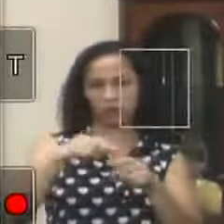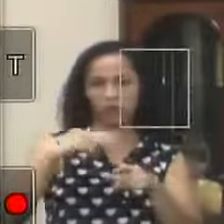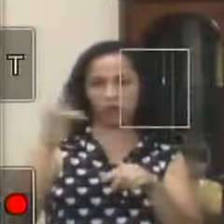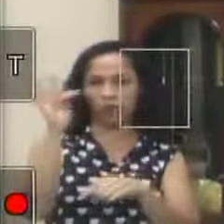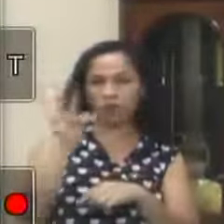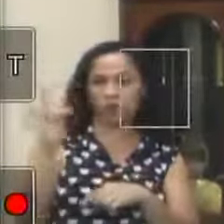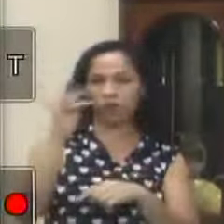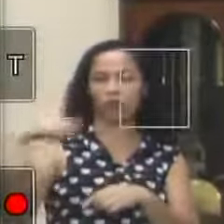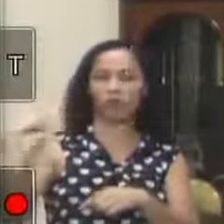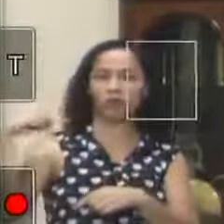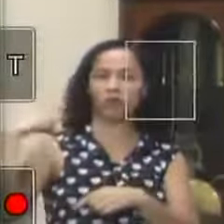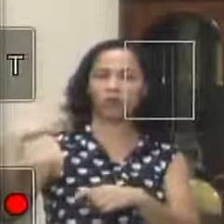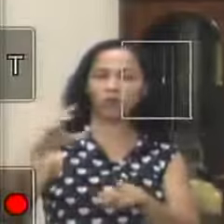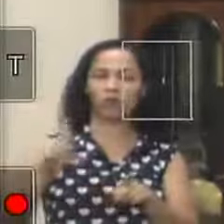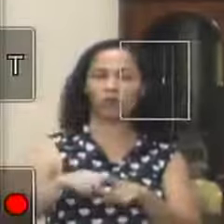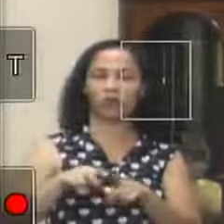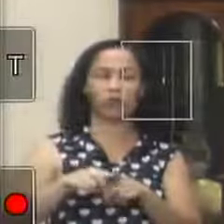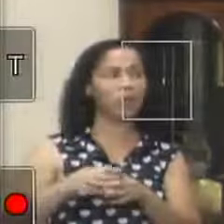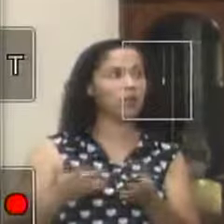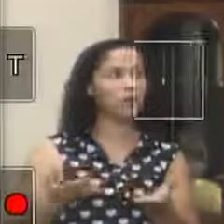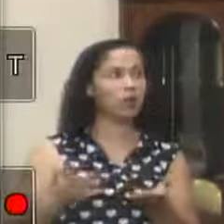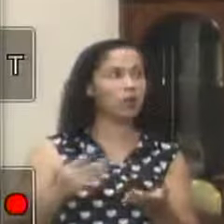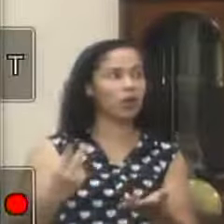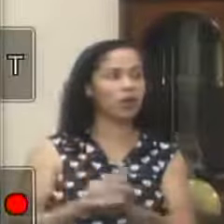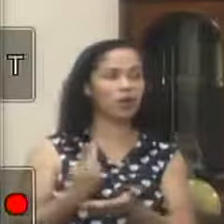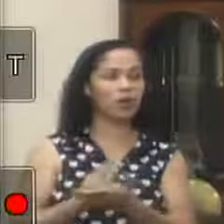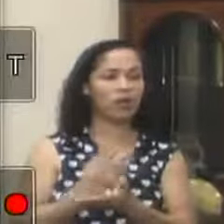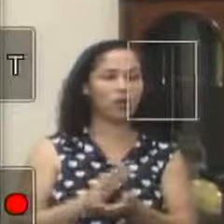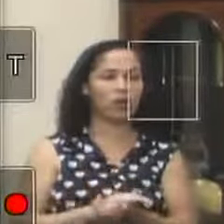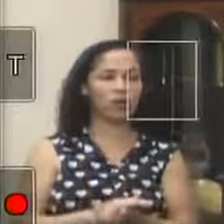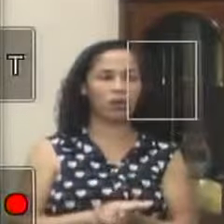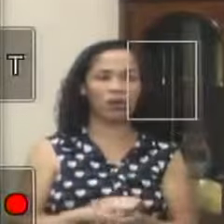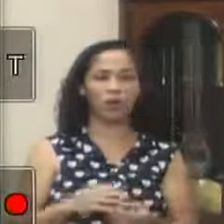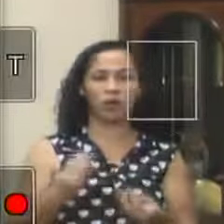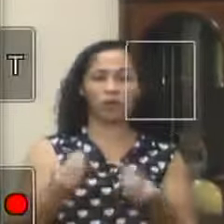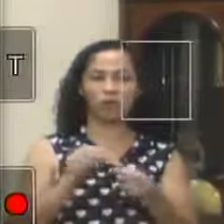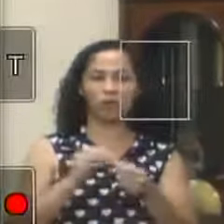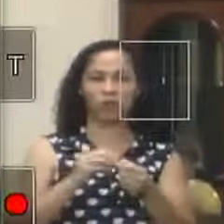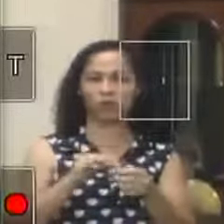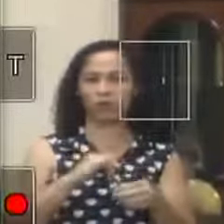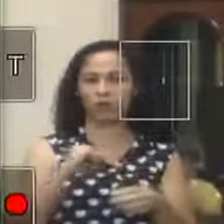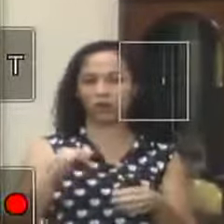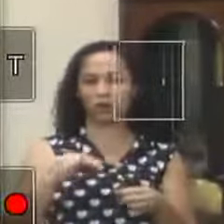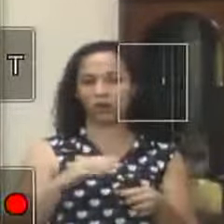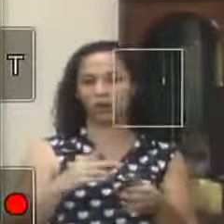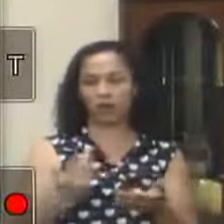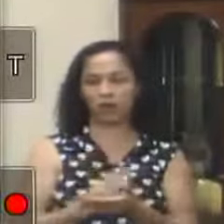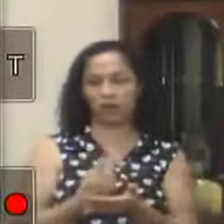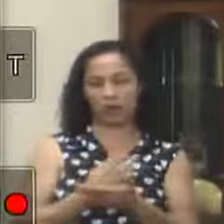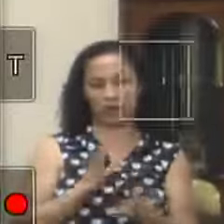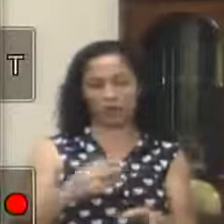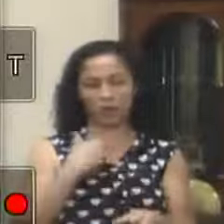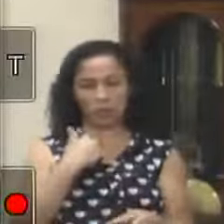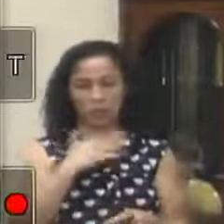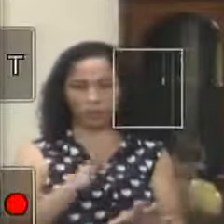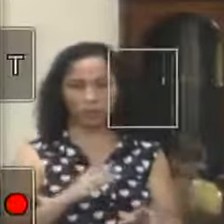entram com vários entendimentos que seria ilegal. Seria ilegal esse habeas corpus, porque na